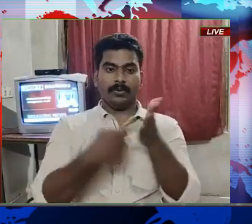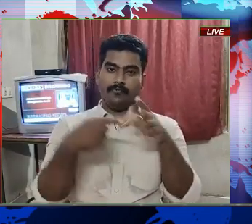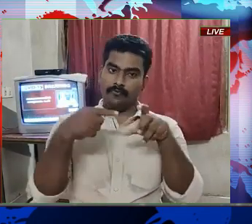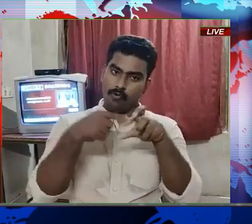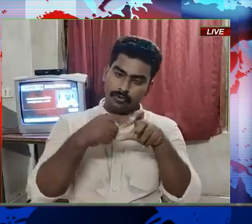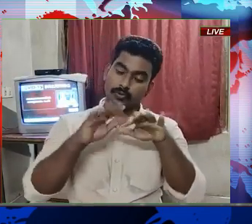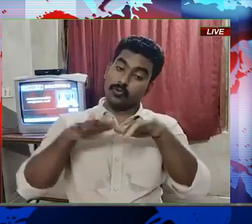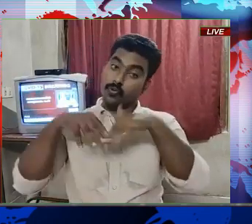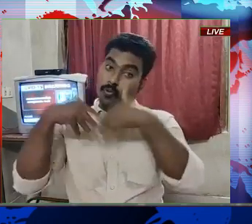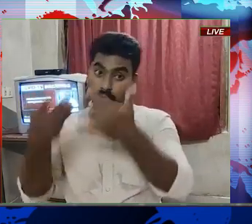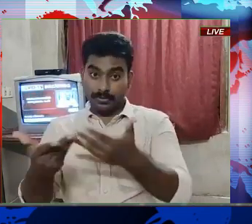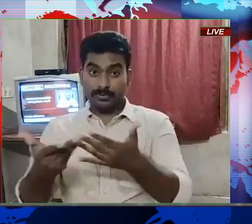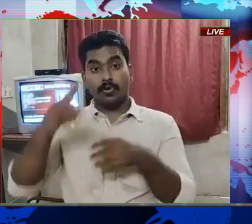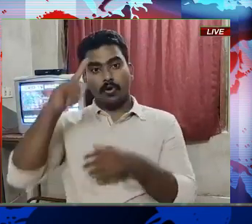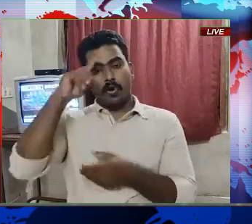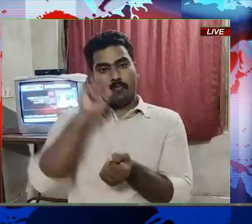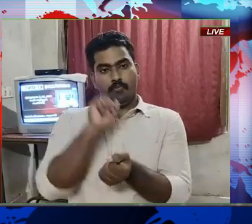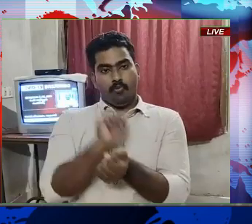പൊതു ഇടങ്ങൾ